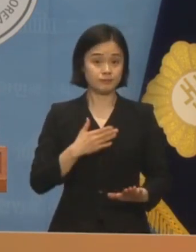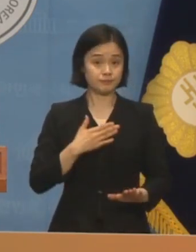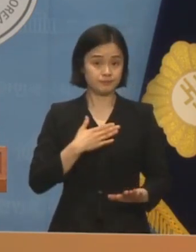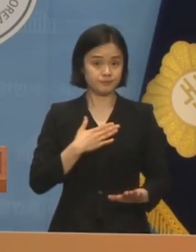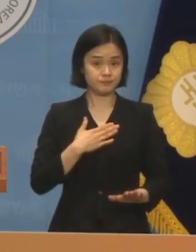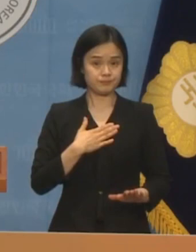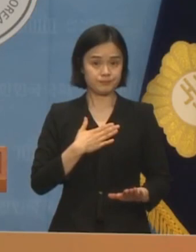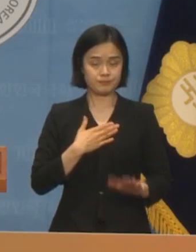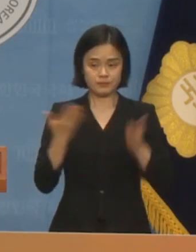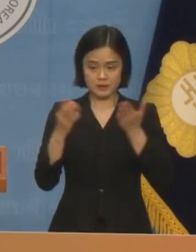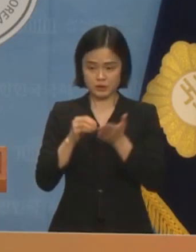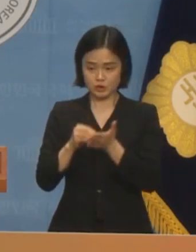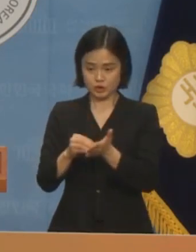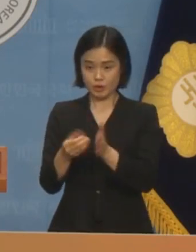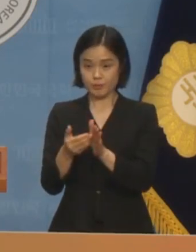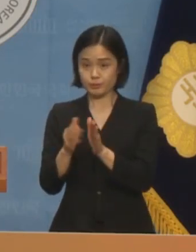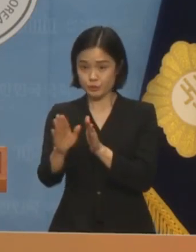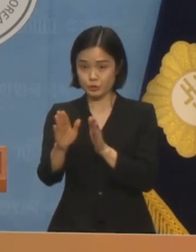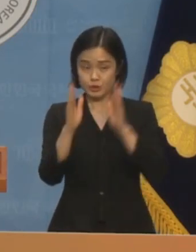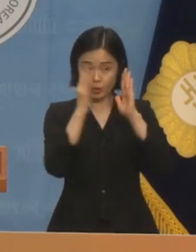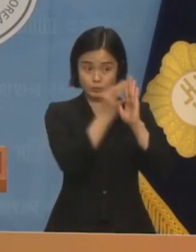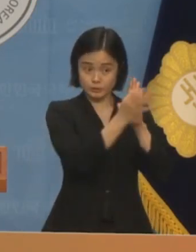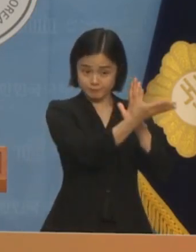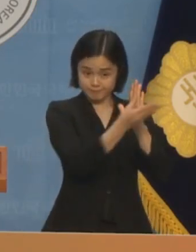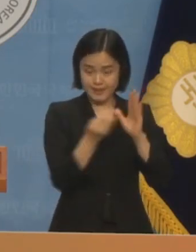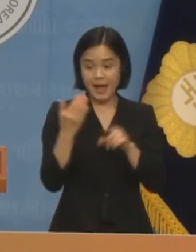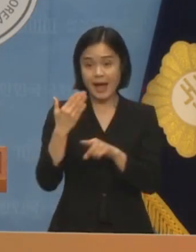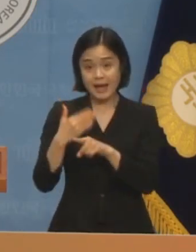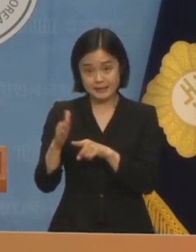취업 후 학자금 상환 특별법 일부 개정안으로